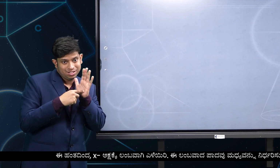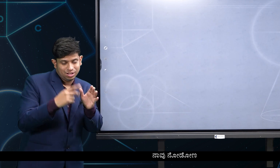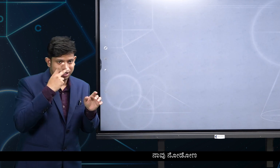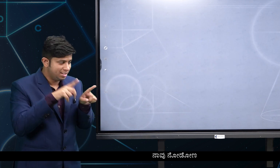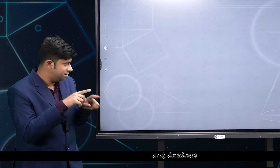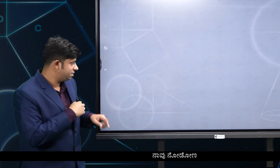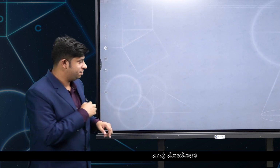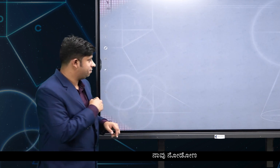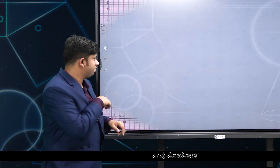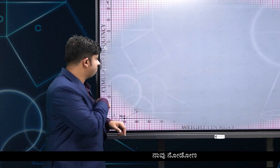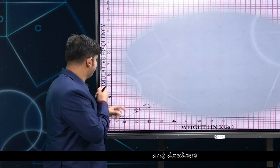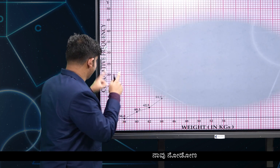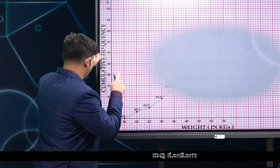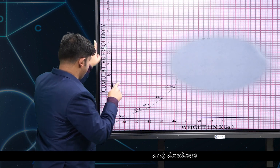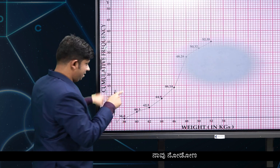ನಾವು ನೋಡೋಣ.